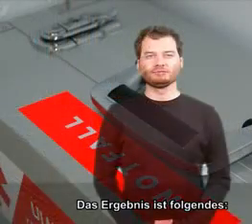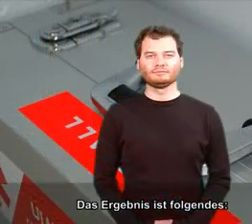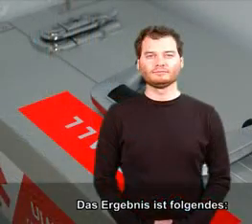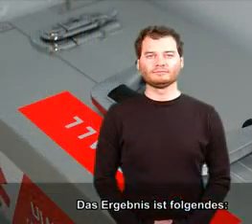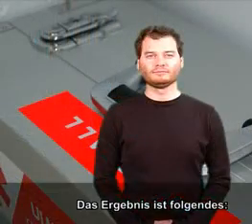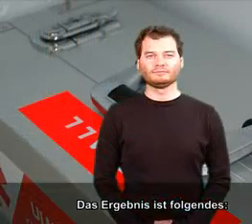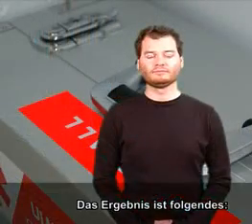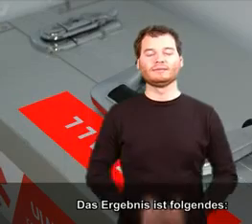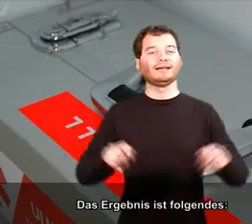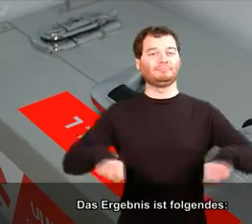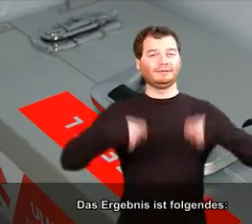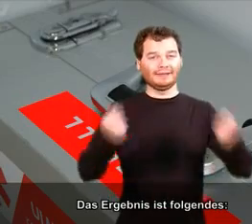Das Ergebnis ist folgendes.